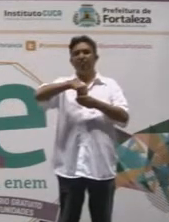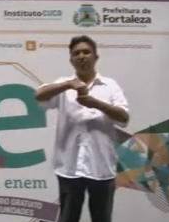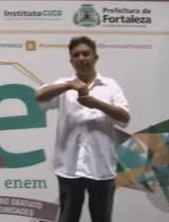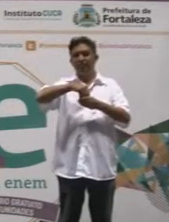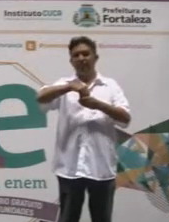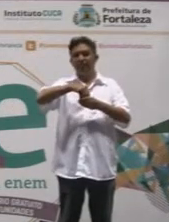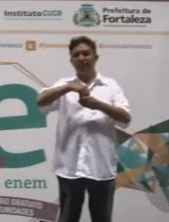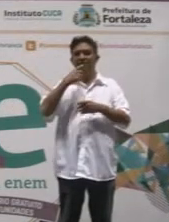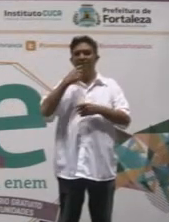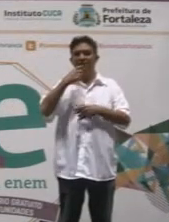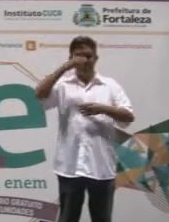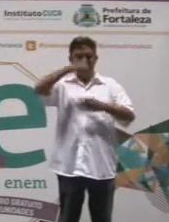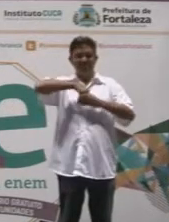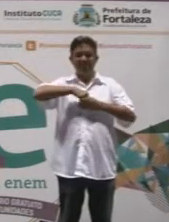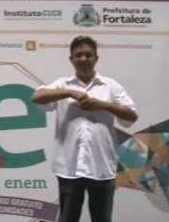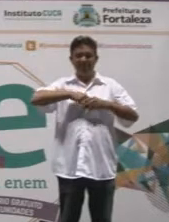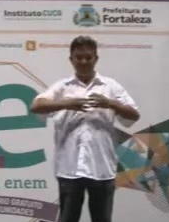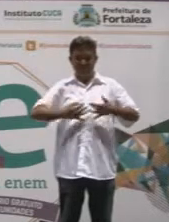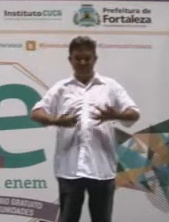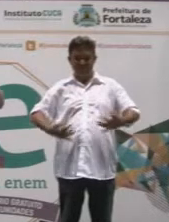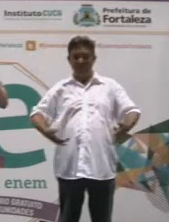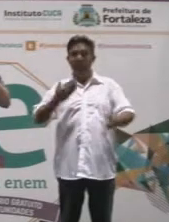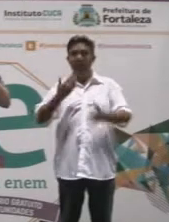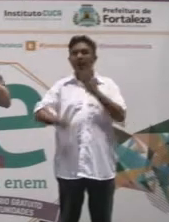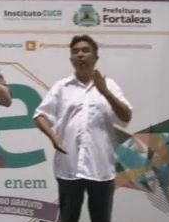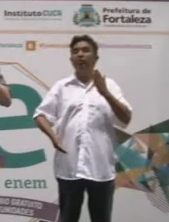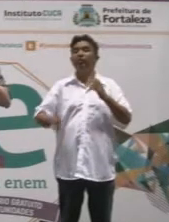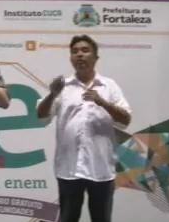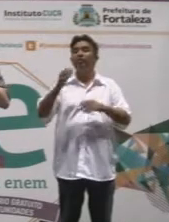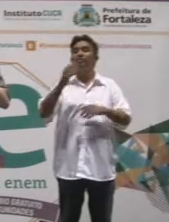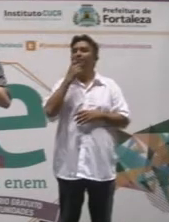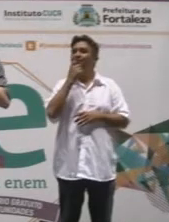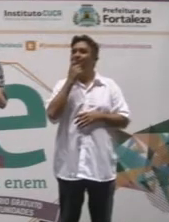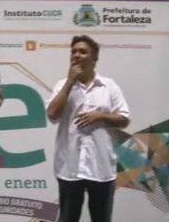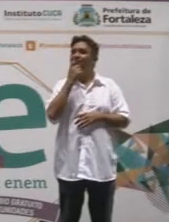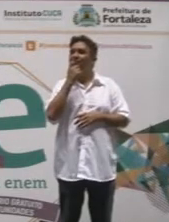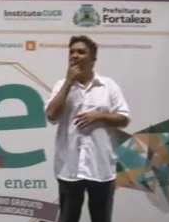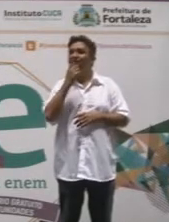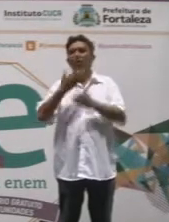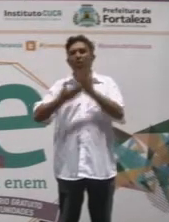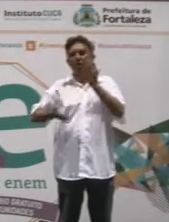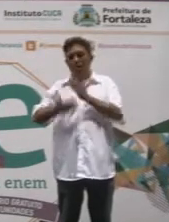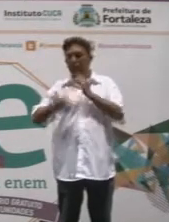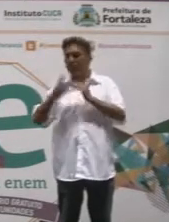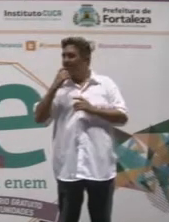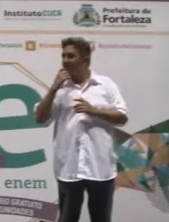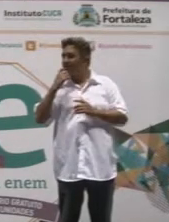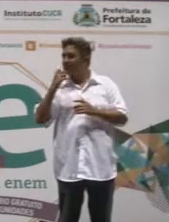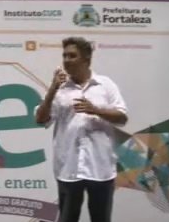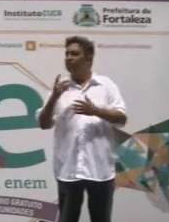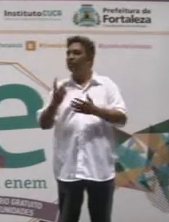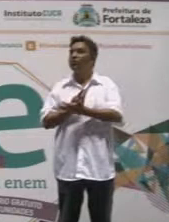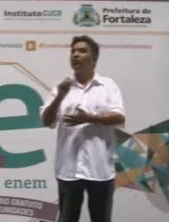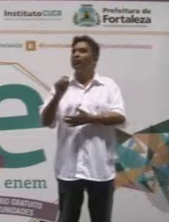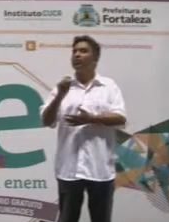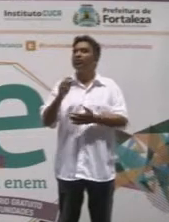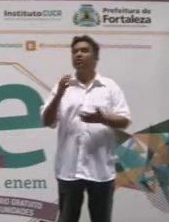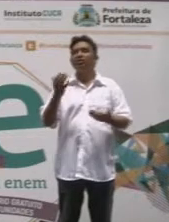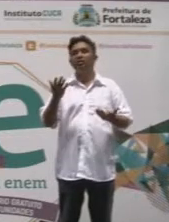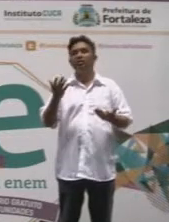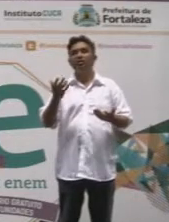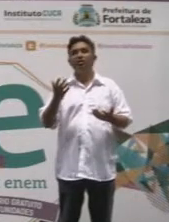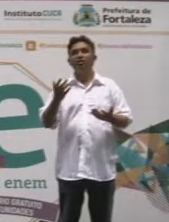hemorragia. Quem tem hemorragia interna, perde muito sangue. E quando perde muito sangue, o que acontece?